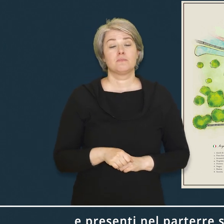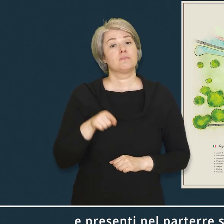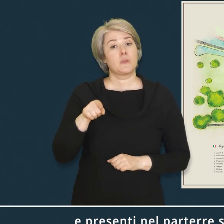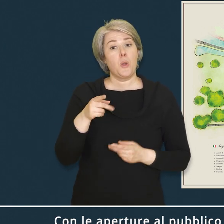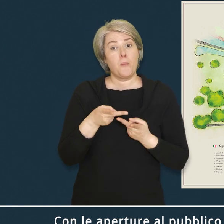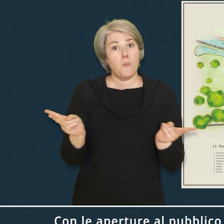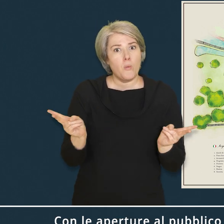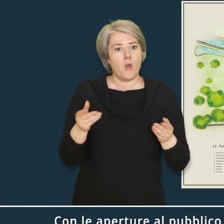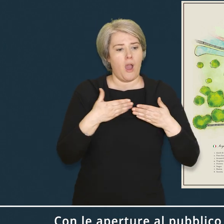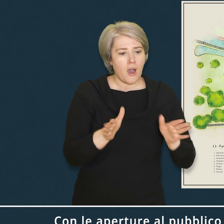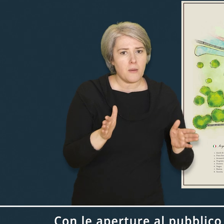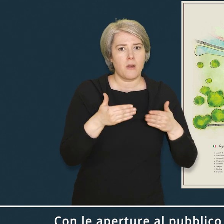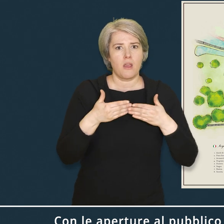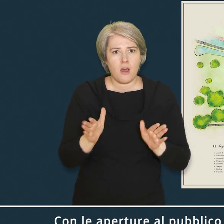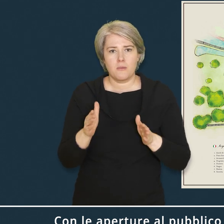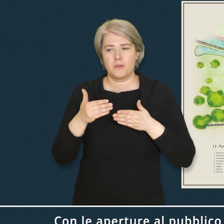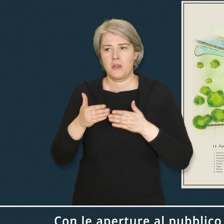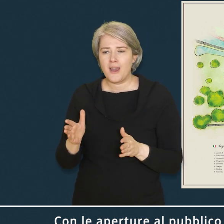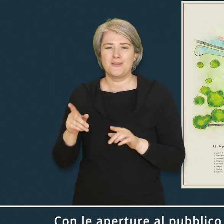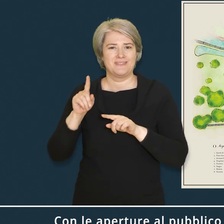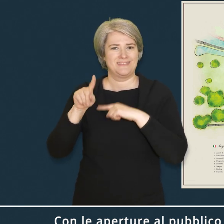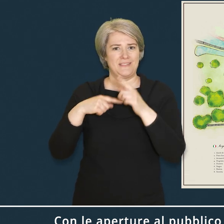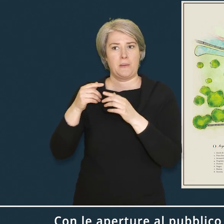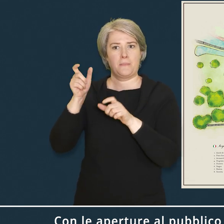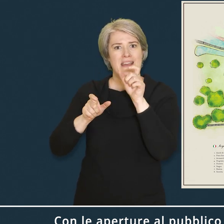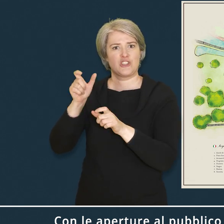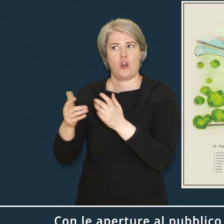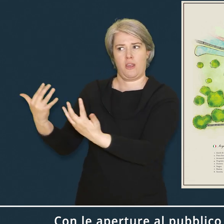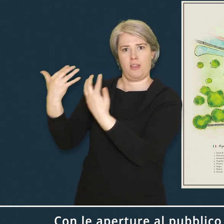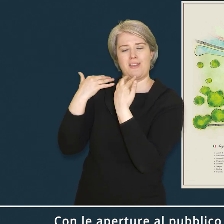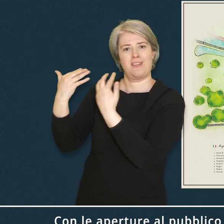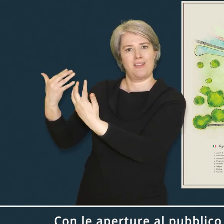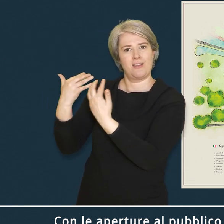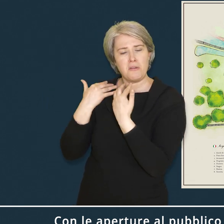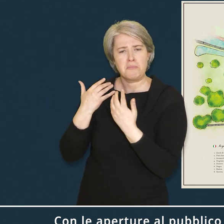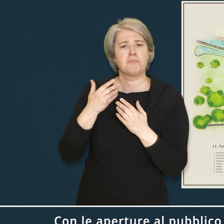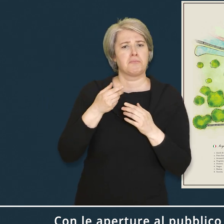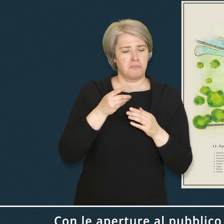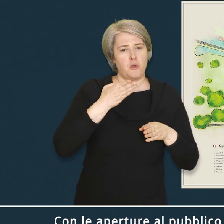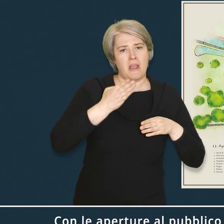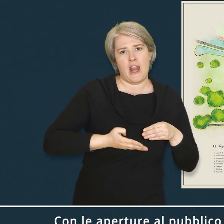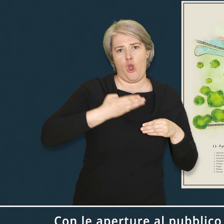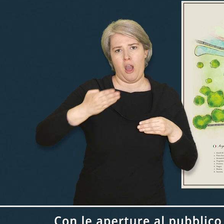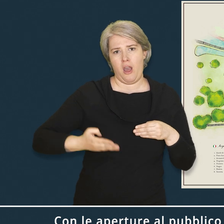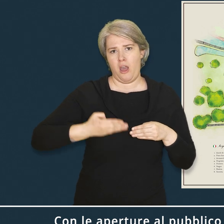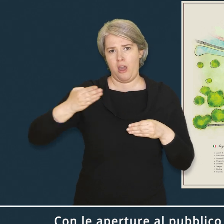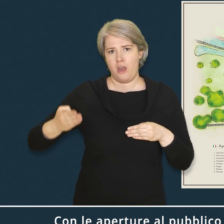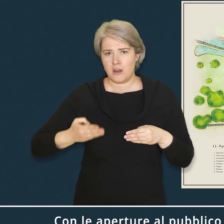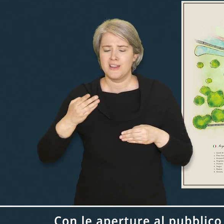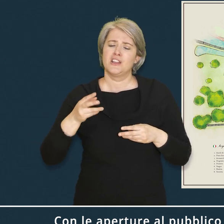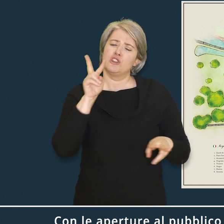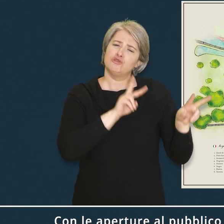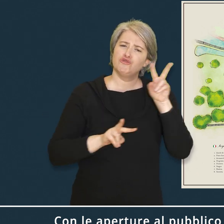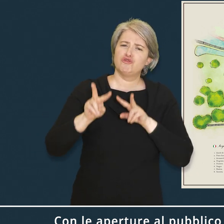Con le aperture al pubblico sempre più frequenti e regolari si è cercato il giusto equilibrio tra